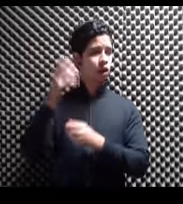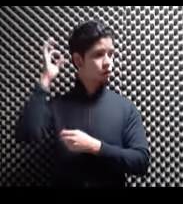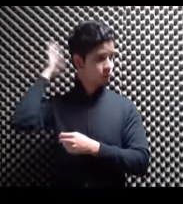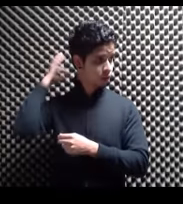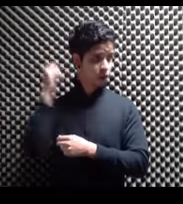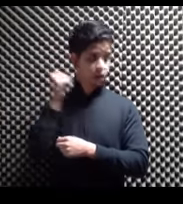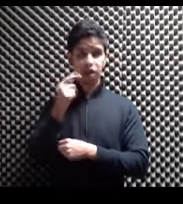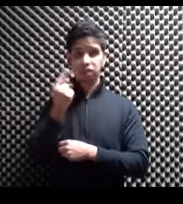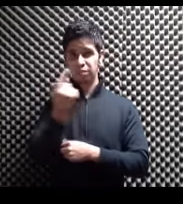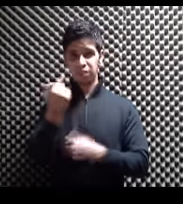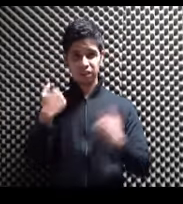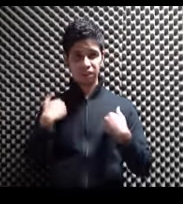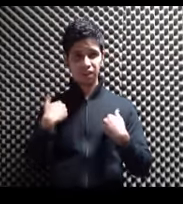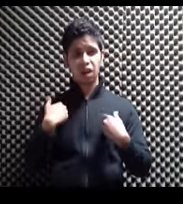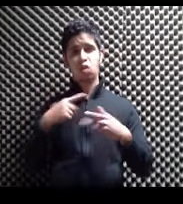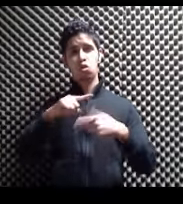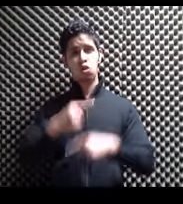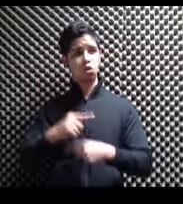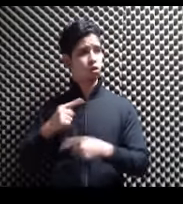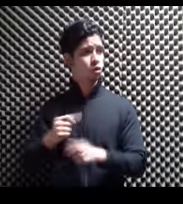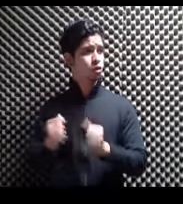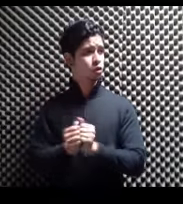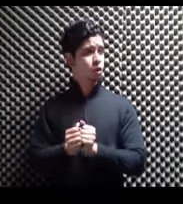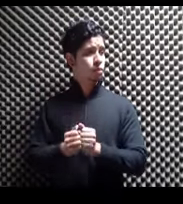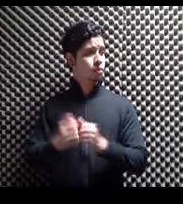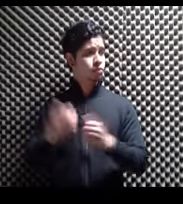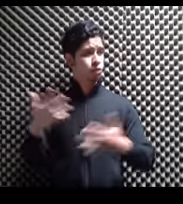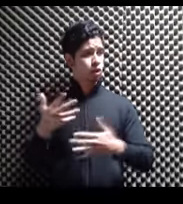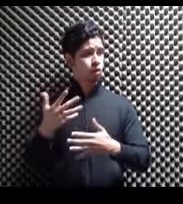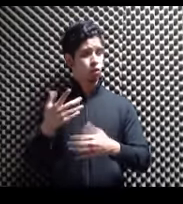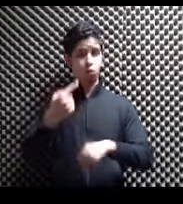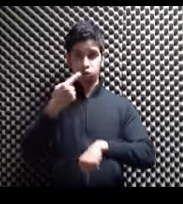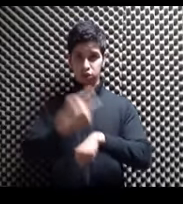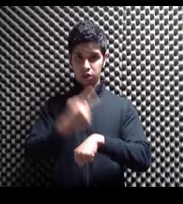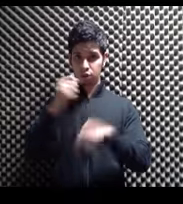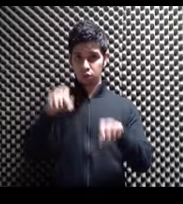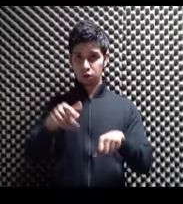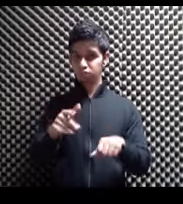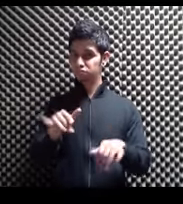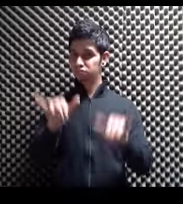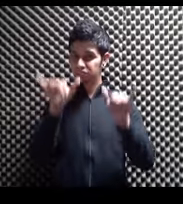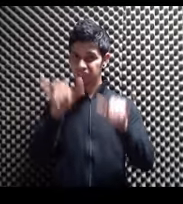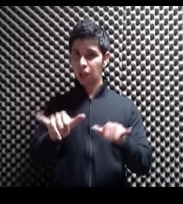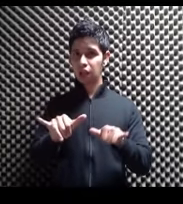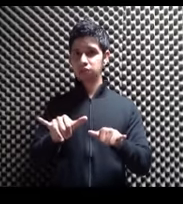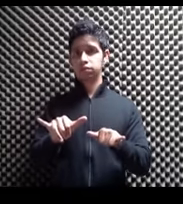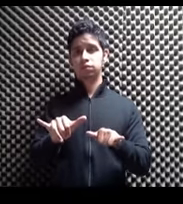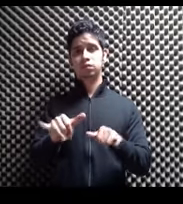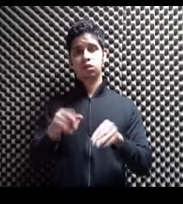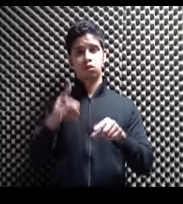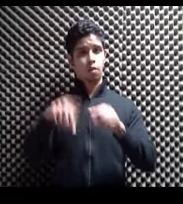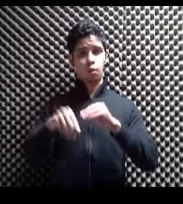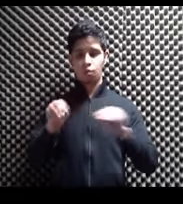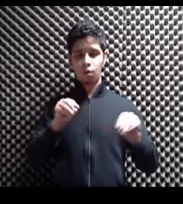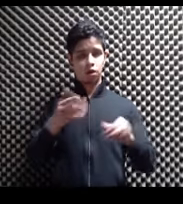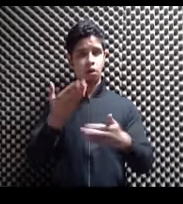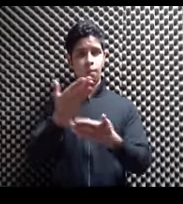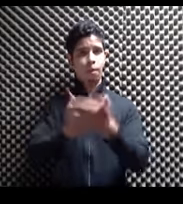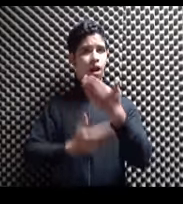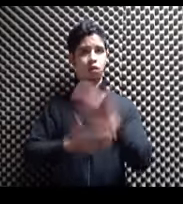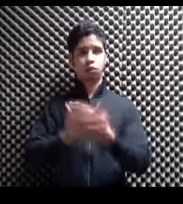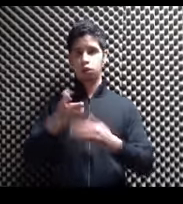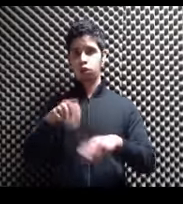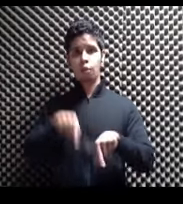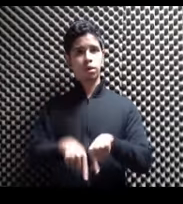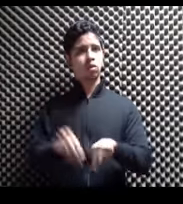con el miedo a que de momento quede paralítica, ¿no? Desde ese momento ella, que siempre ha adorado a los perros y a los gatos, porque también tiene